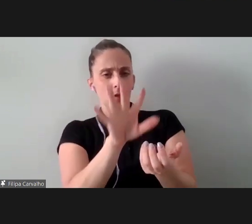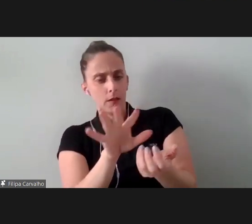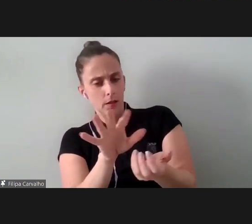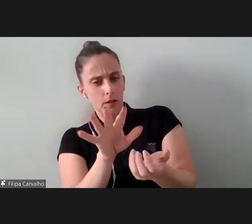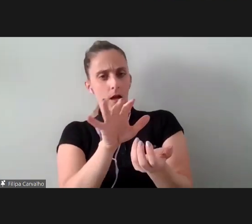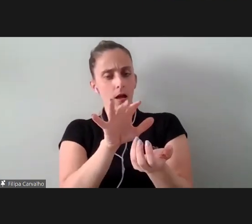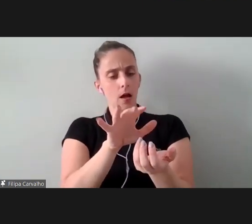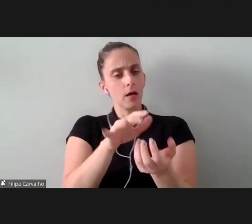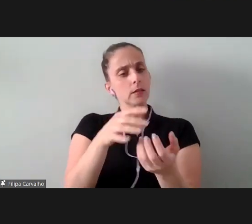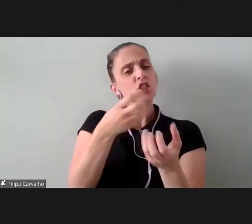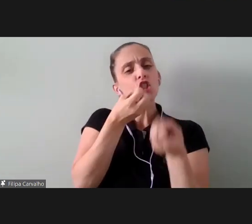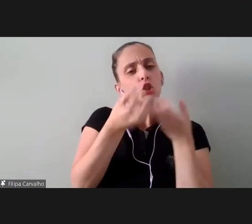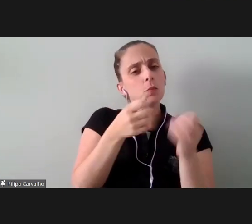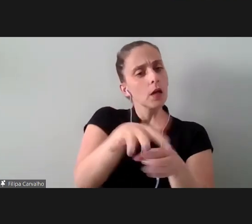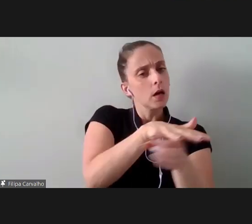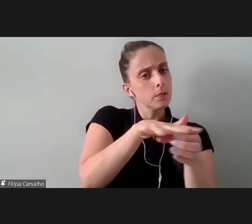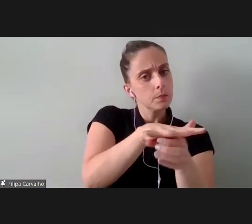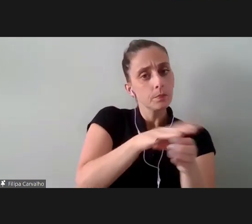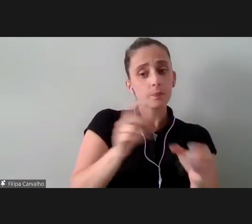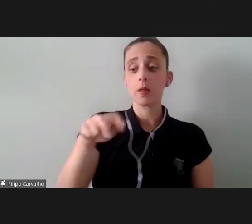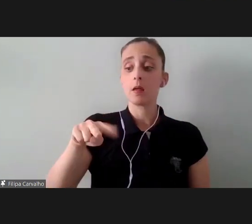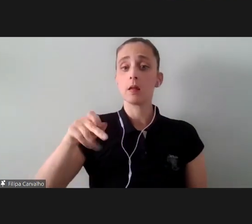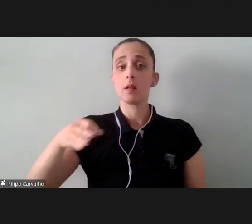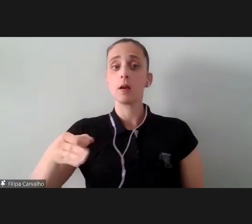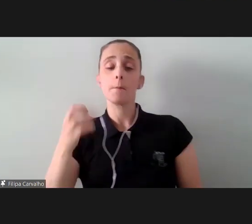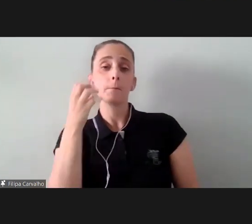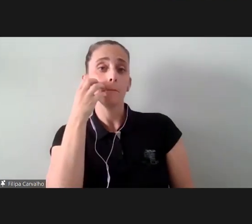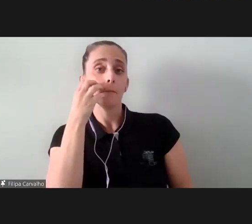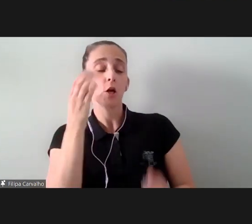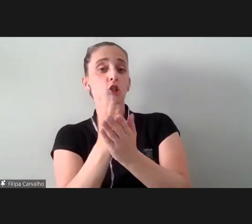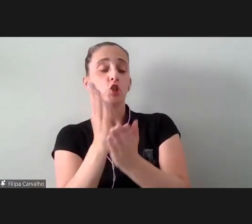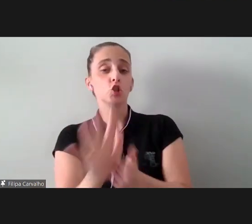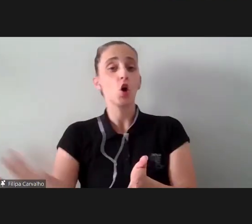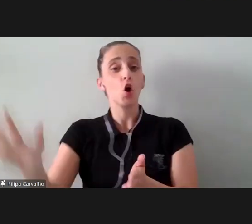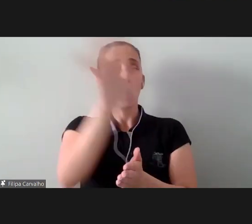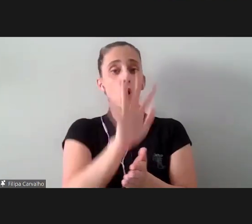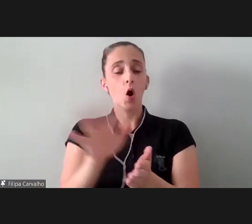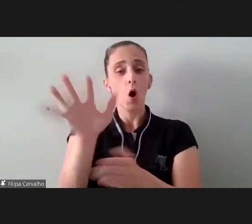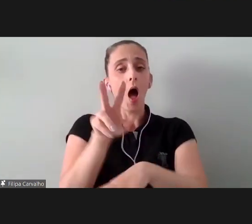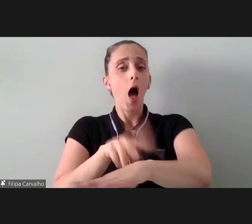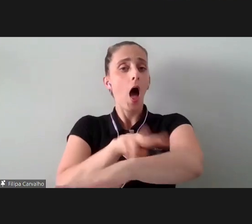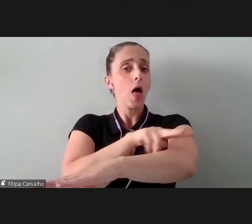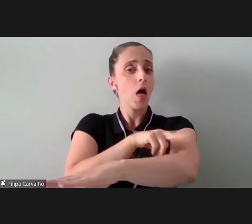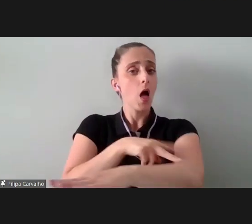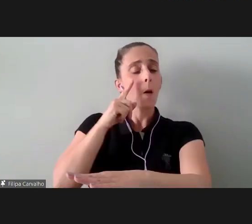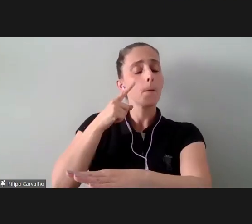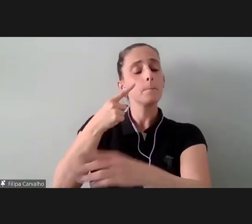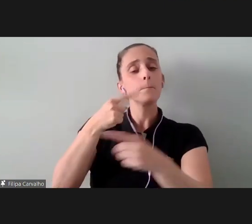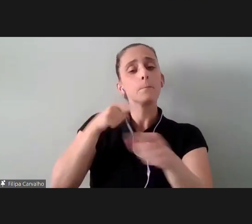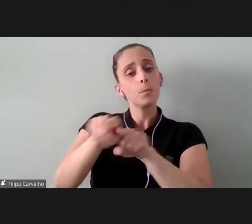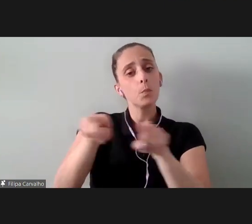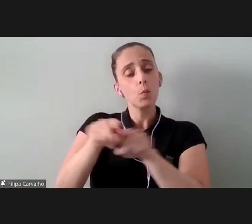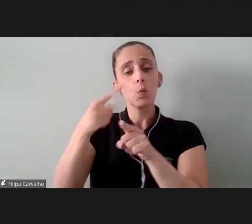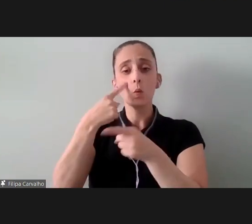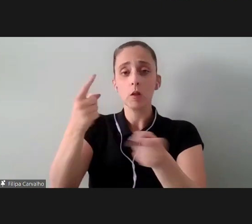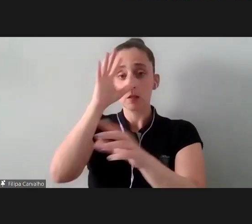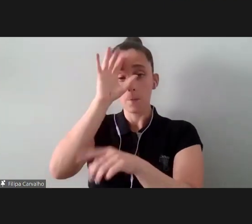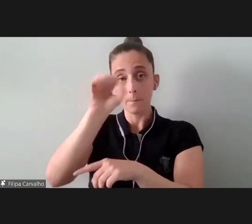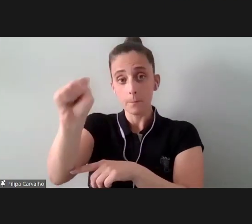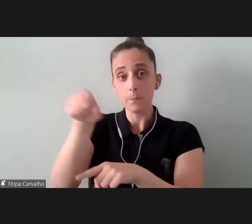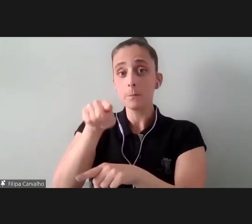algum enquadramento. A INAP, Angola, Escola Nacional de Administração e Políticas Públicas, existe